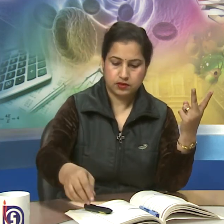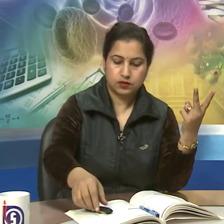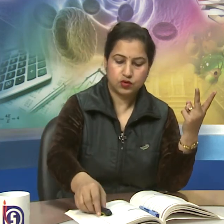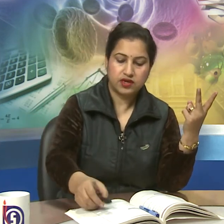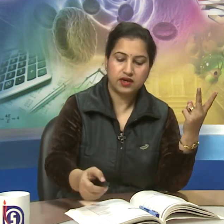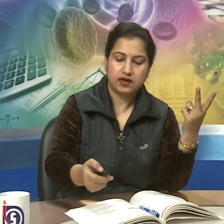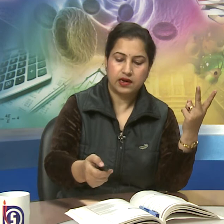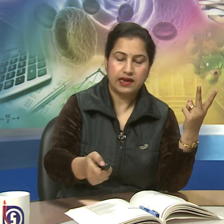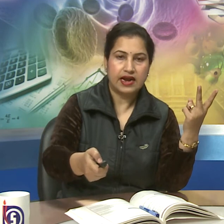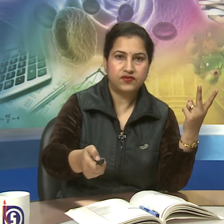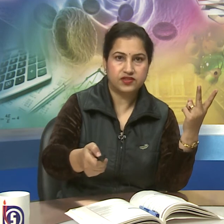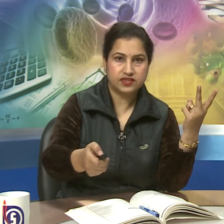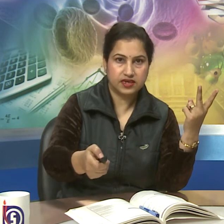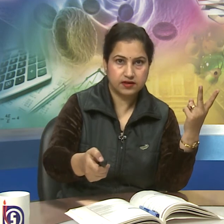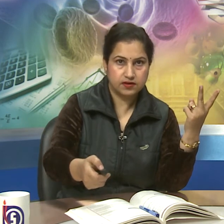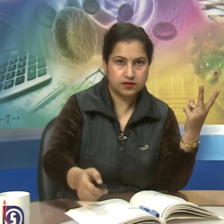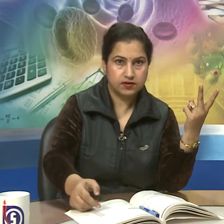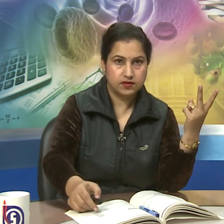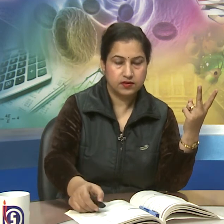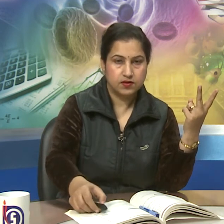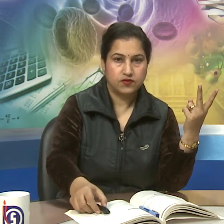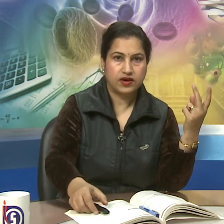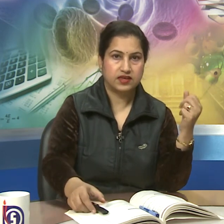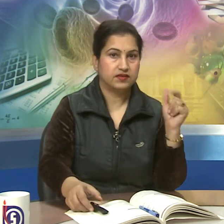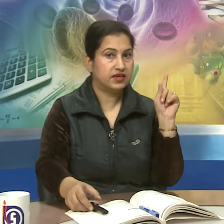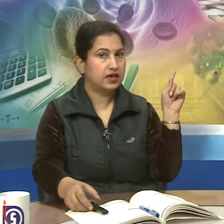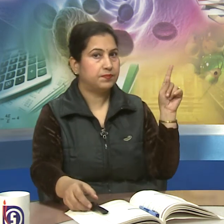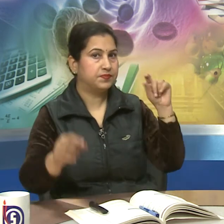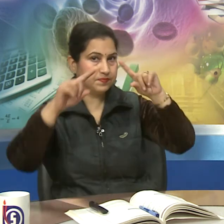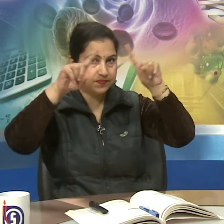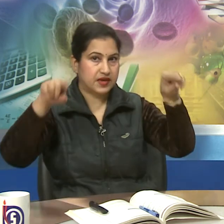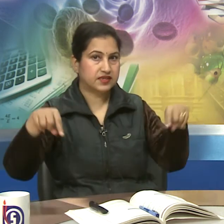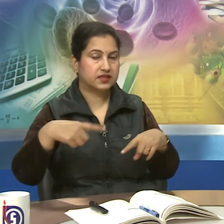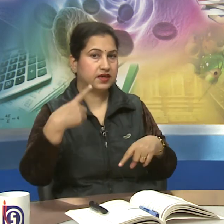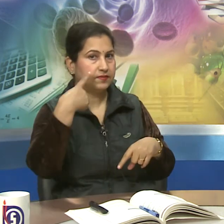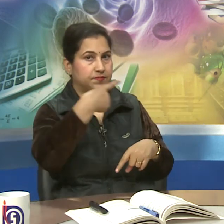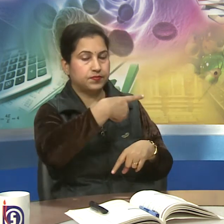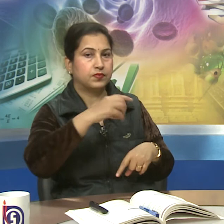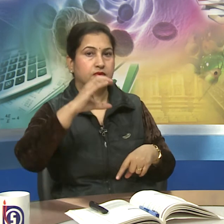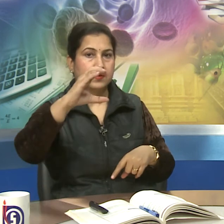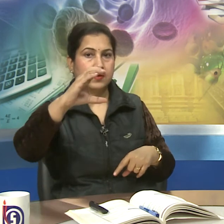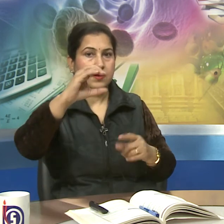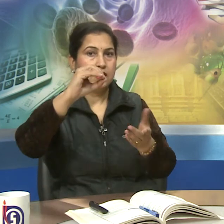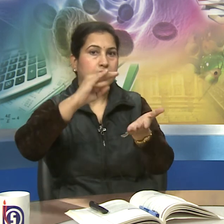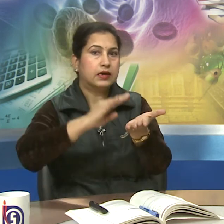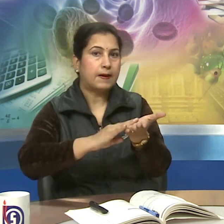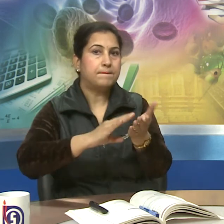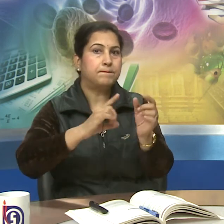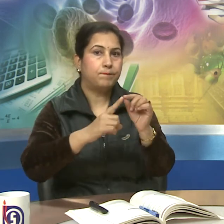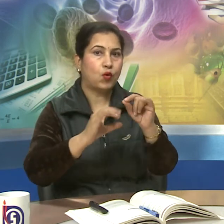है तो यह लैंडस्केप यहां पर यह देखिए आप देख सकते हैं से कम